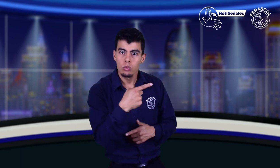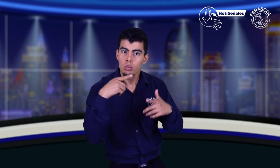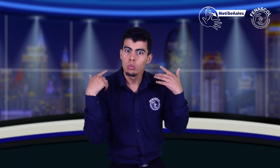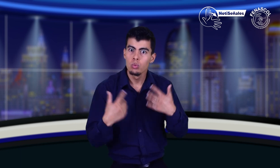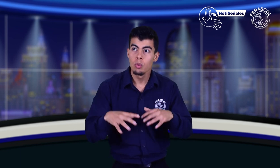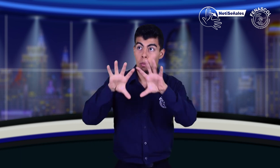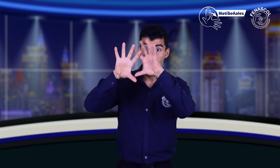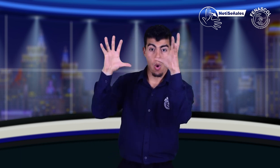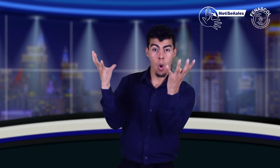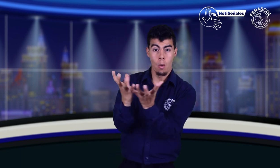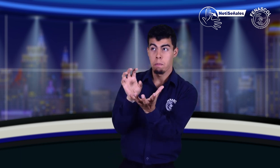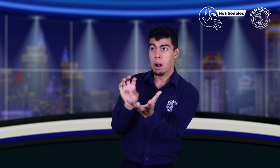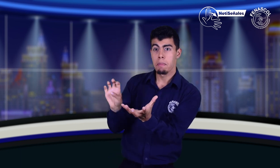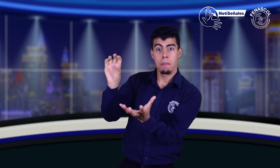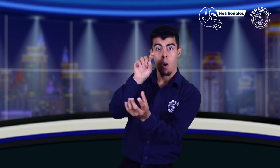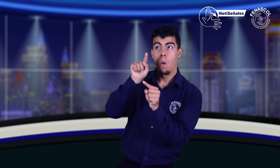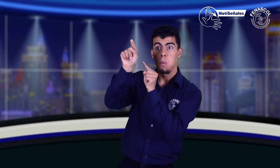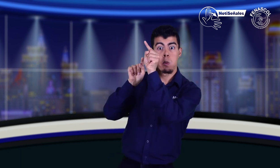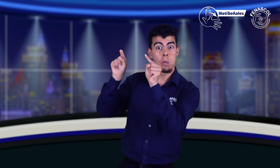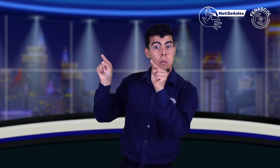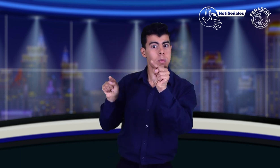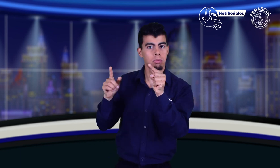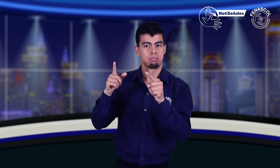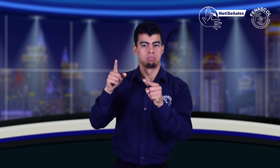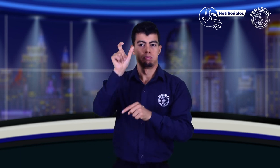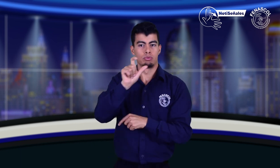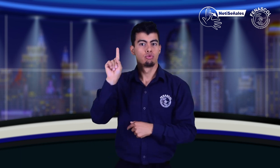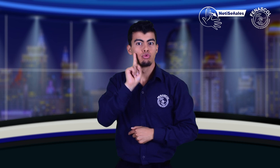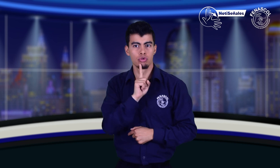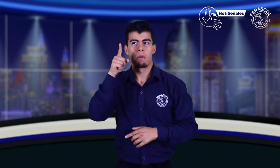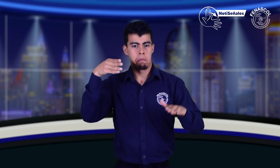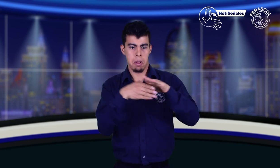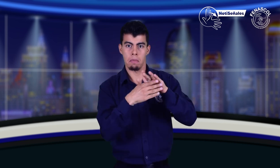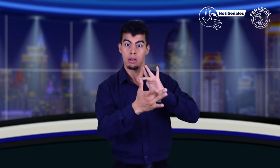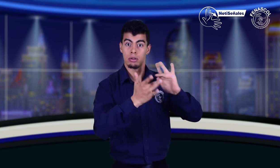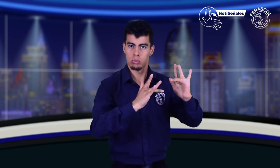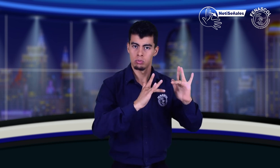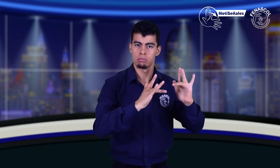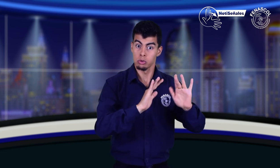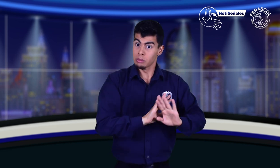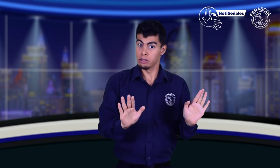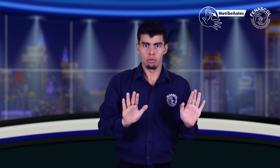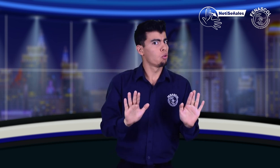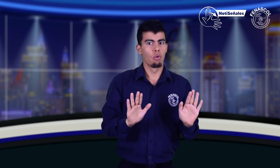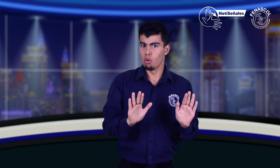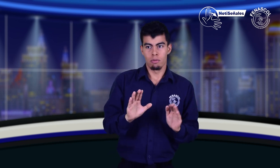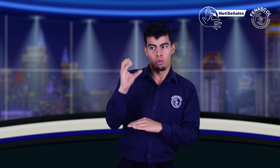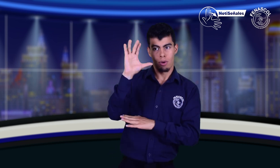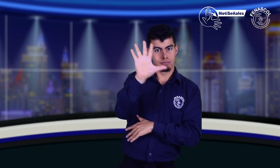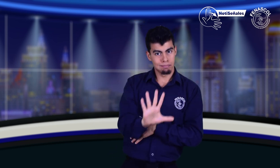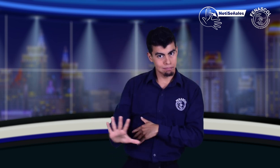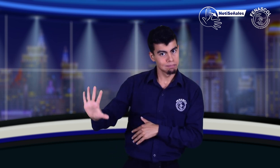Guau Qué significativo es que tanto personas sordas que están en diferentes países del mundo